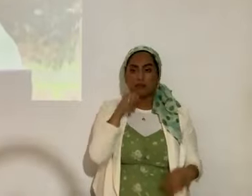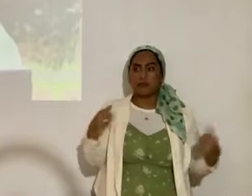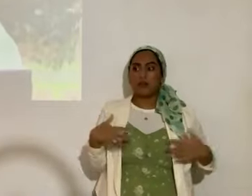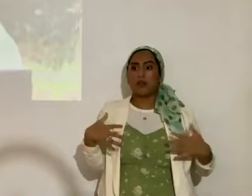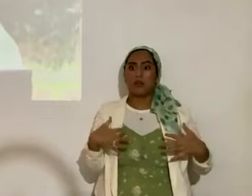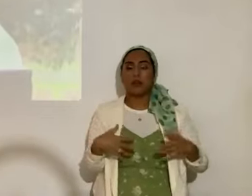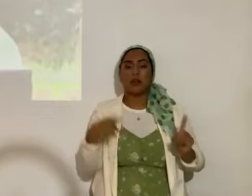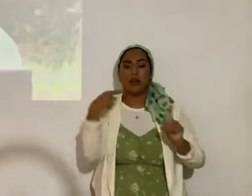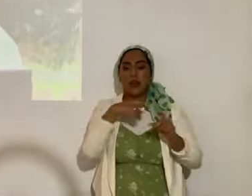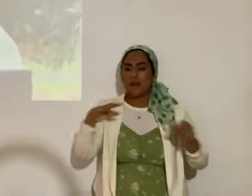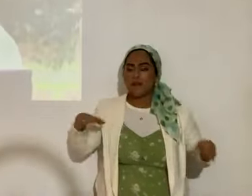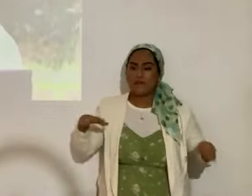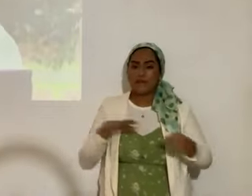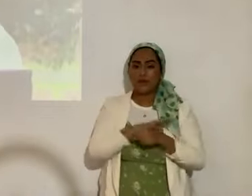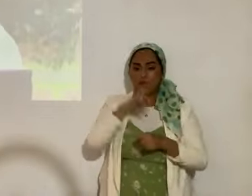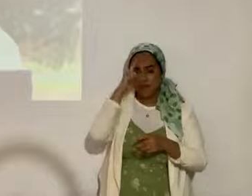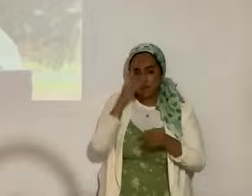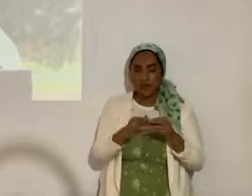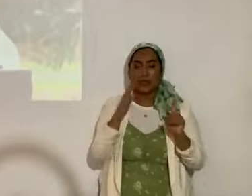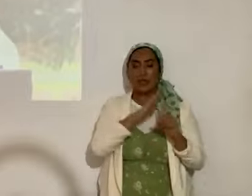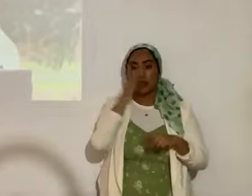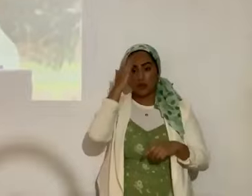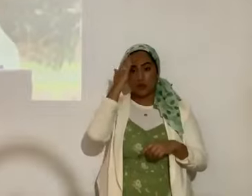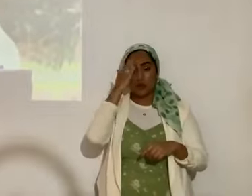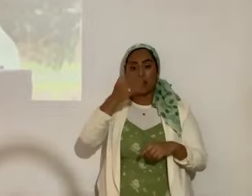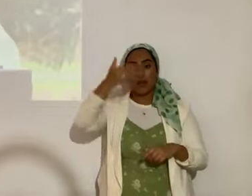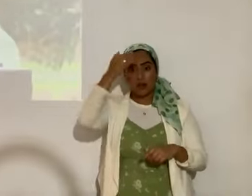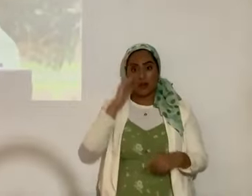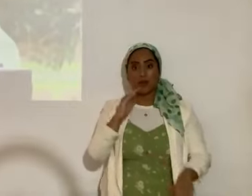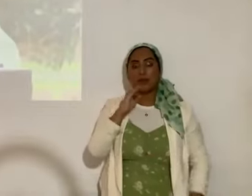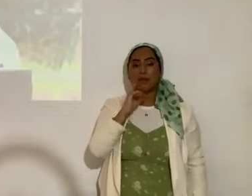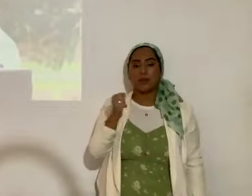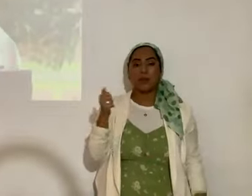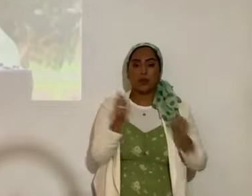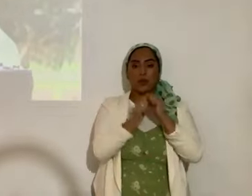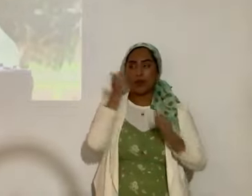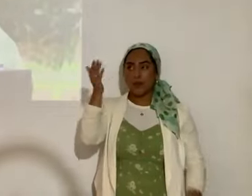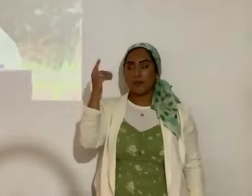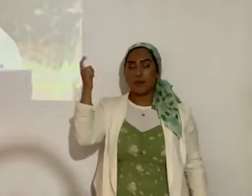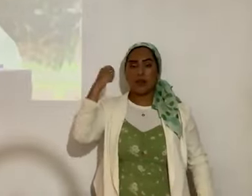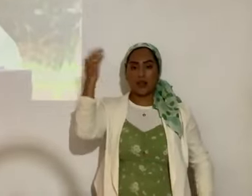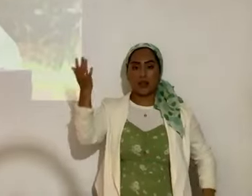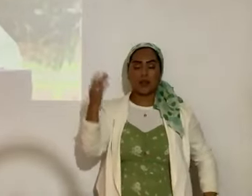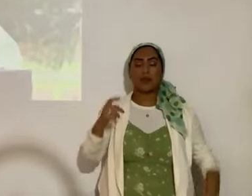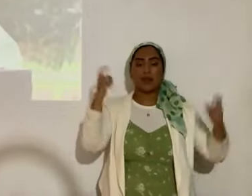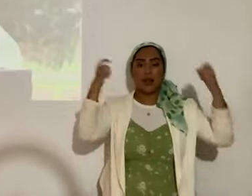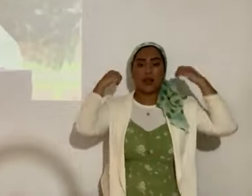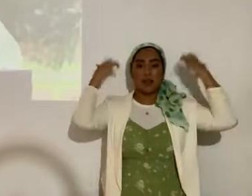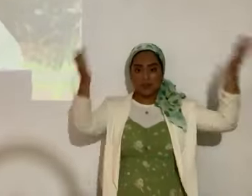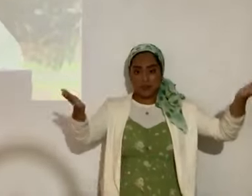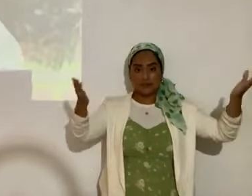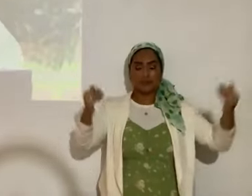él estaba lleno de fe y él sabía que su Elohim estaba con él aleluya aleluya entonces